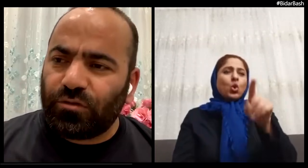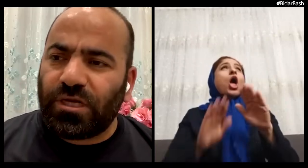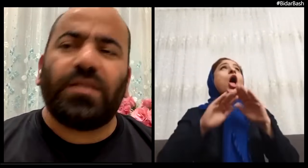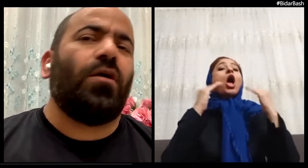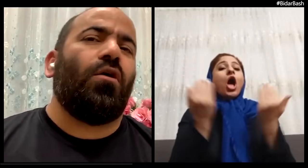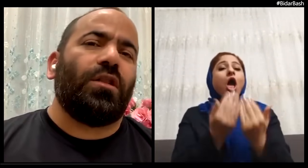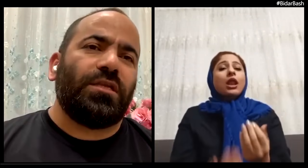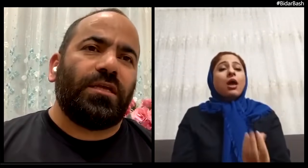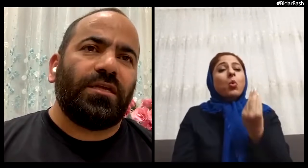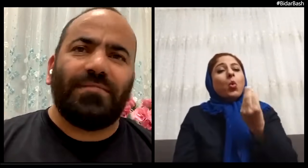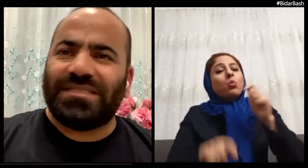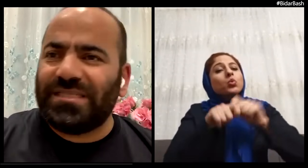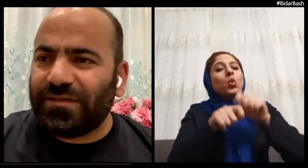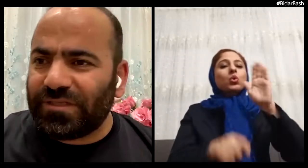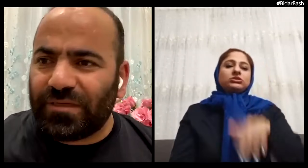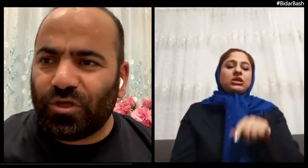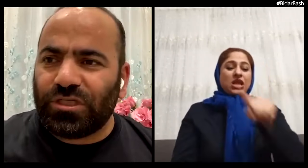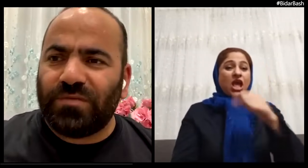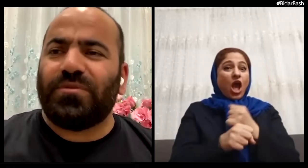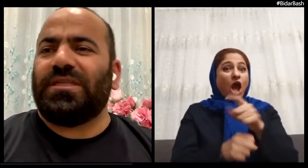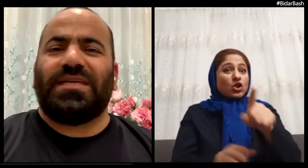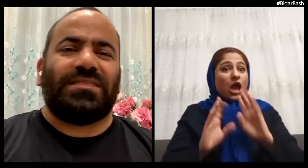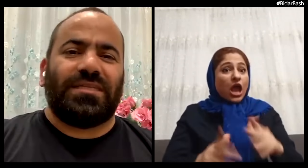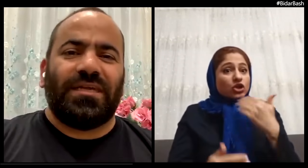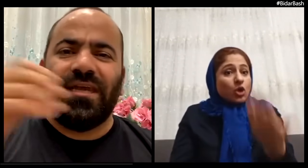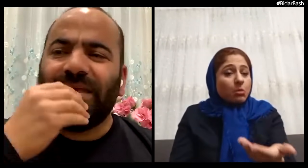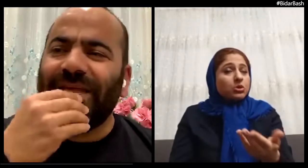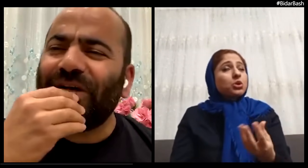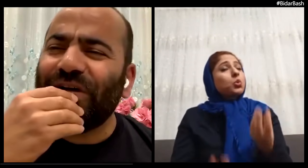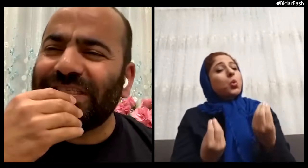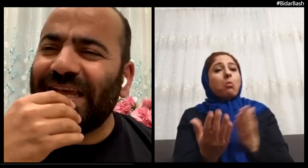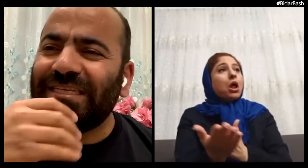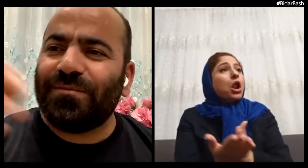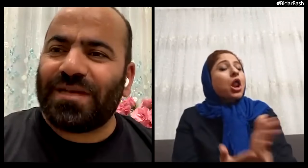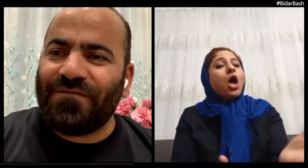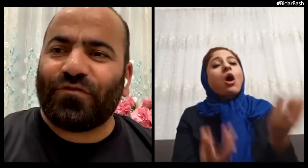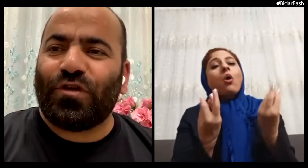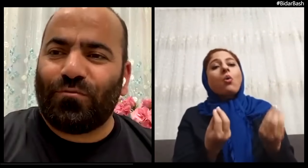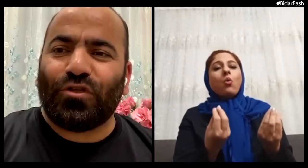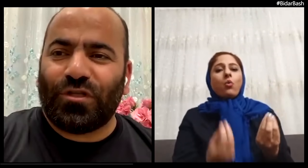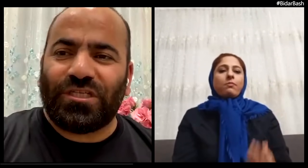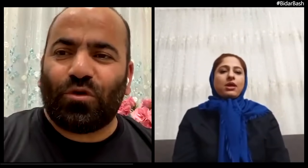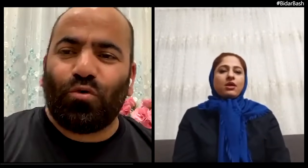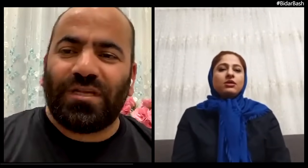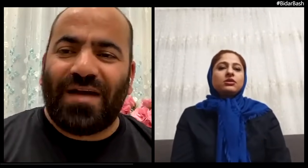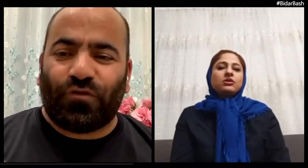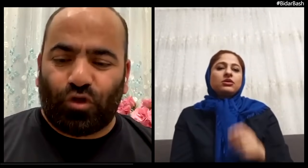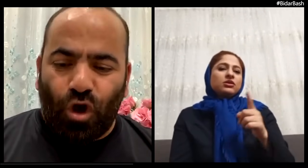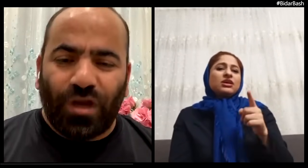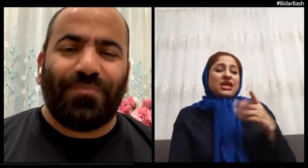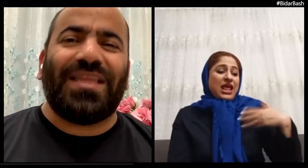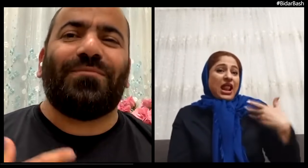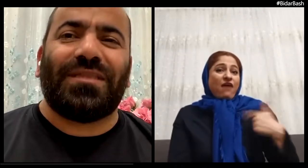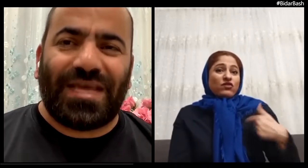کاری که تو کردی عالیه، این مسیری که واسه ما چیدی بی نظیره، این خاصیتی که به رفتار ما دادی که خود رفتار